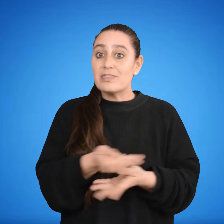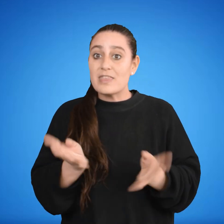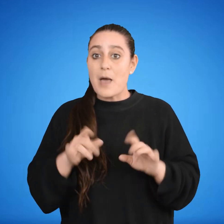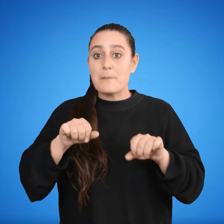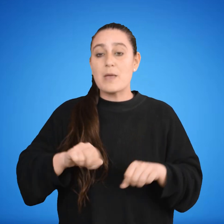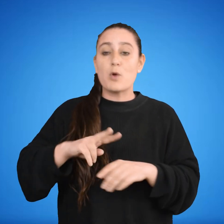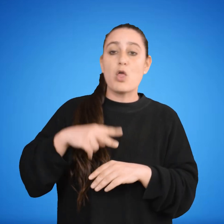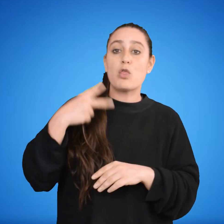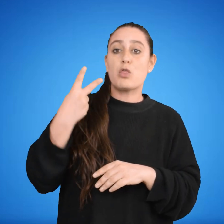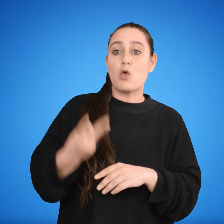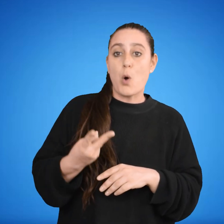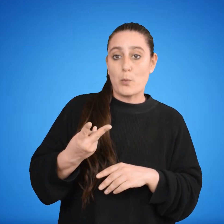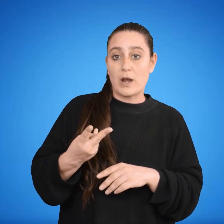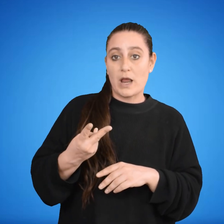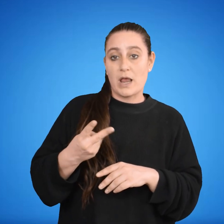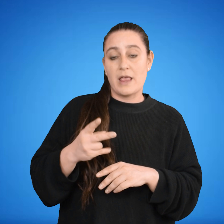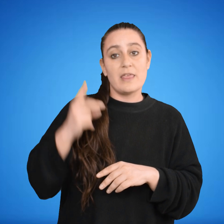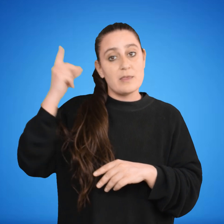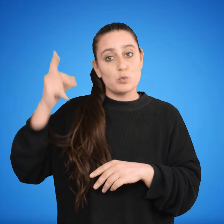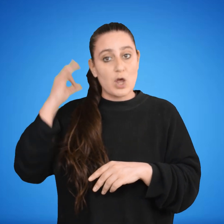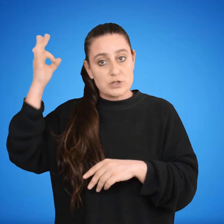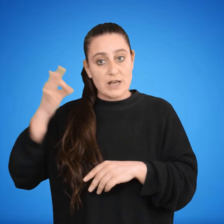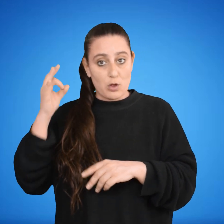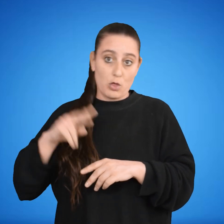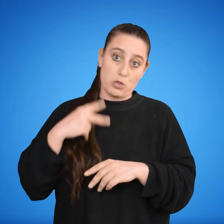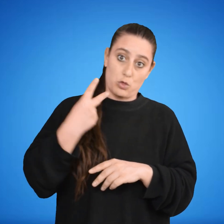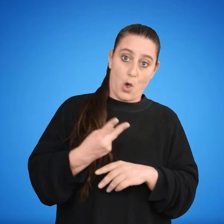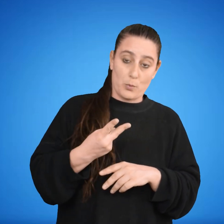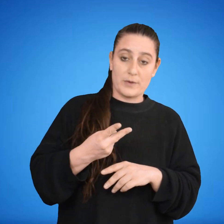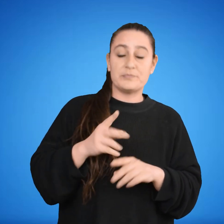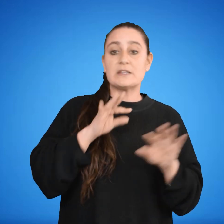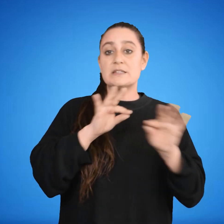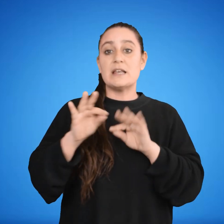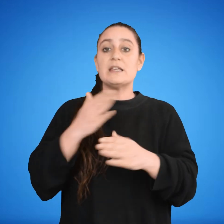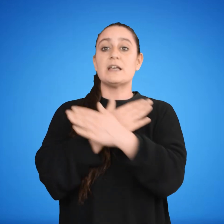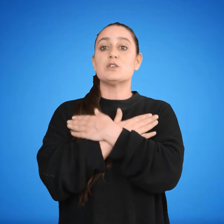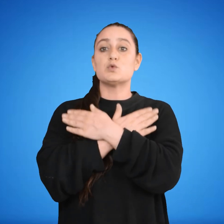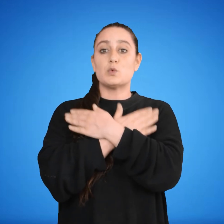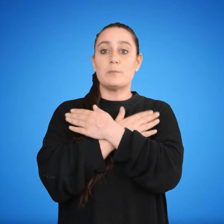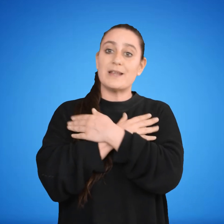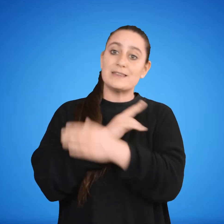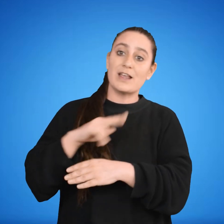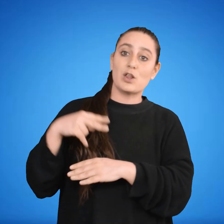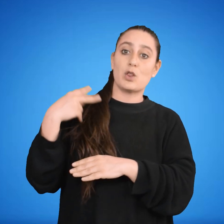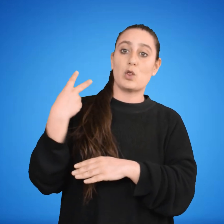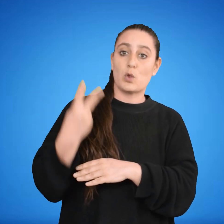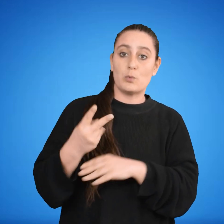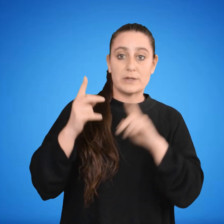de legisladores. Conjuntamente se elegirán suplentes en número doble al de convencionales.